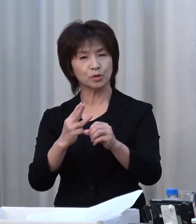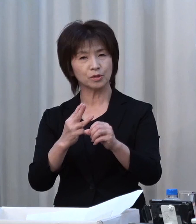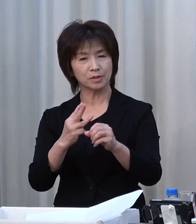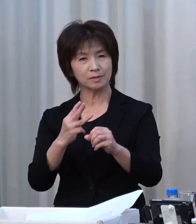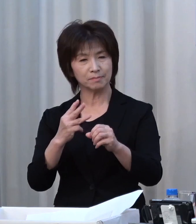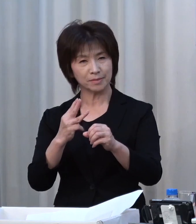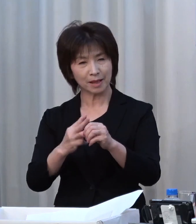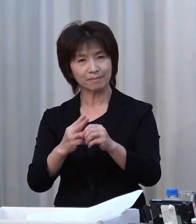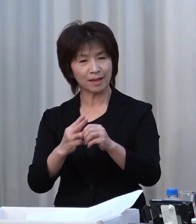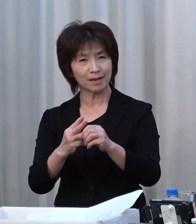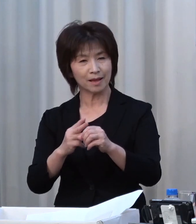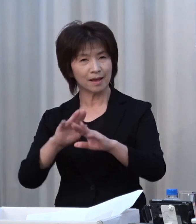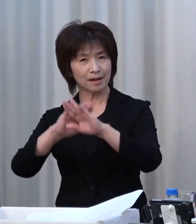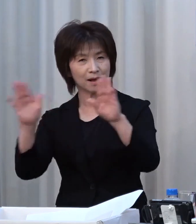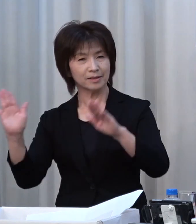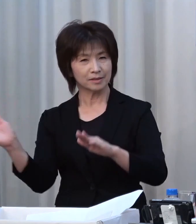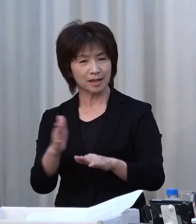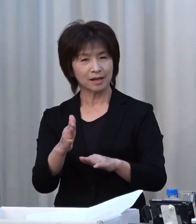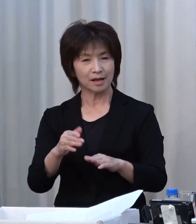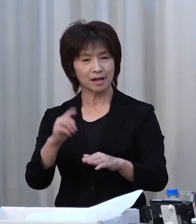ど県も共同出資で、